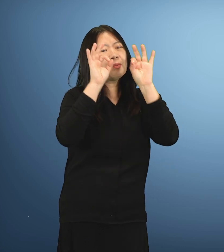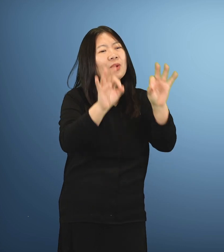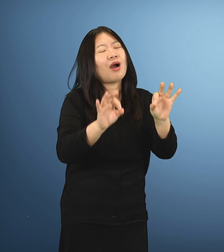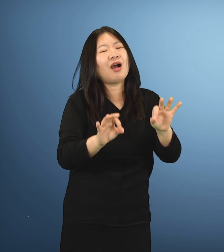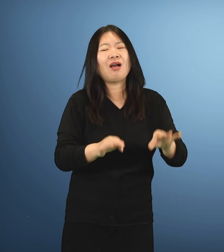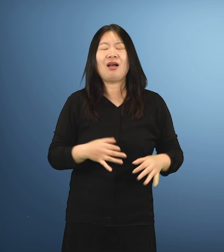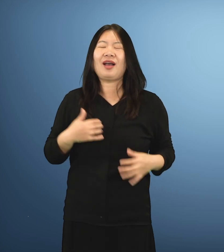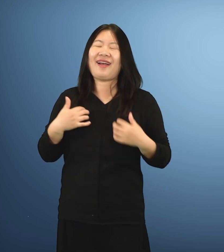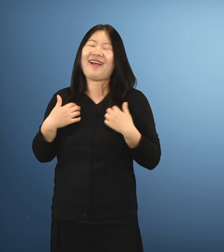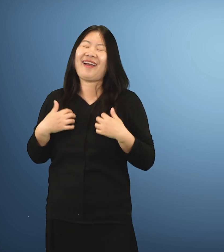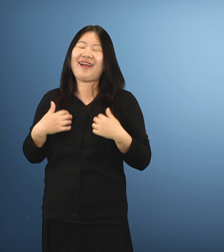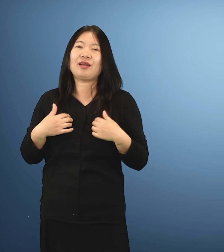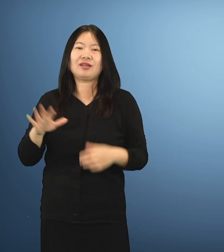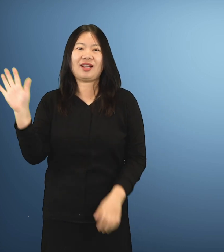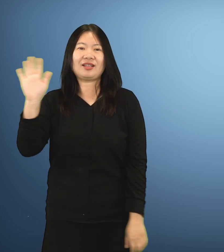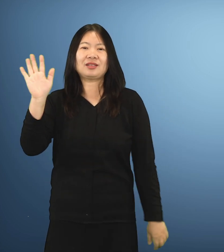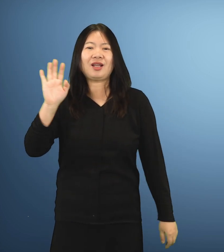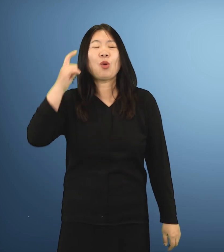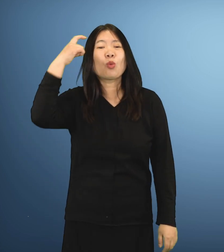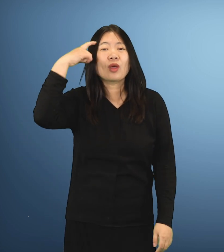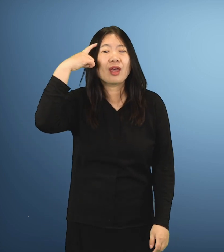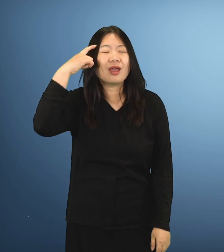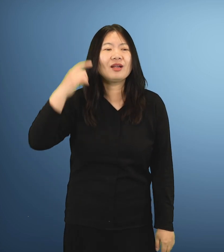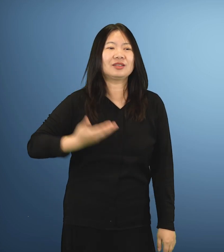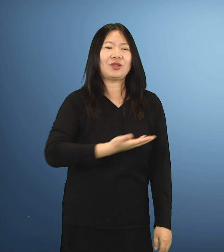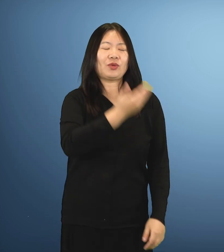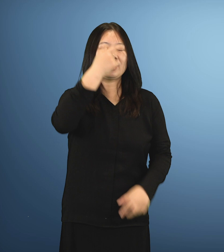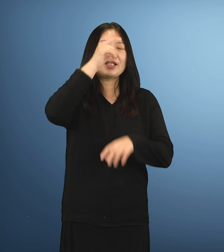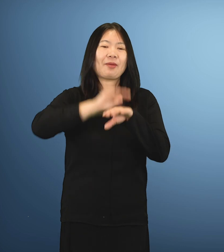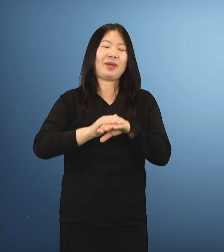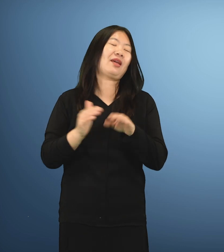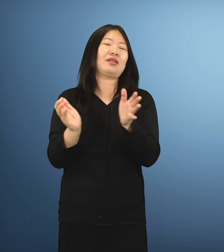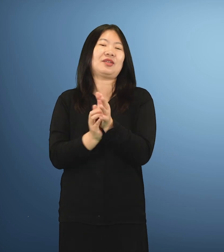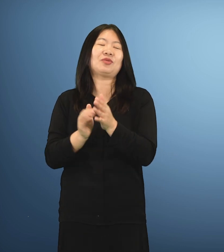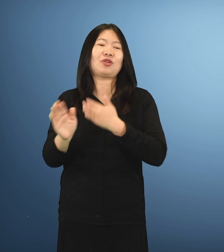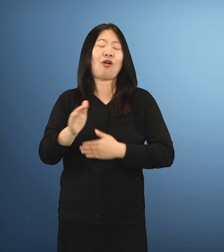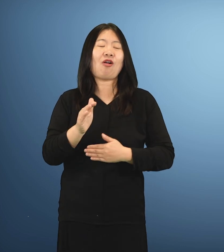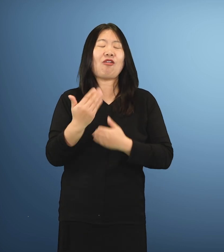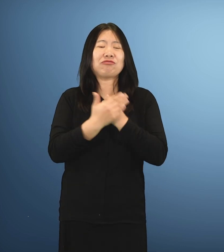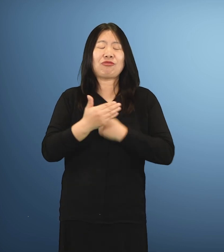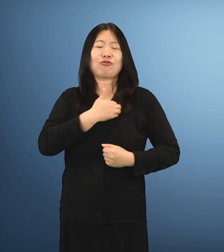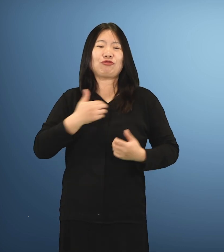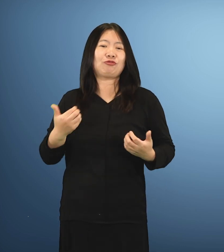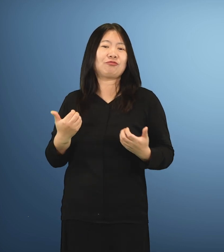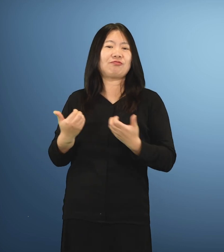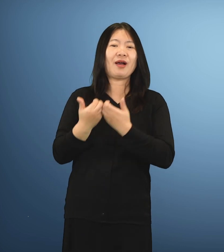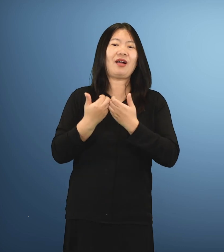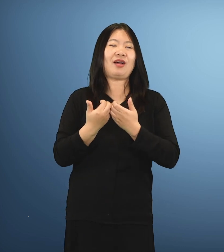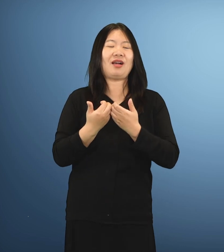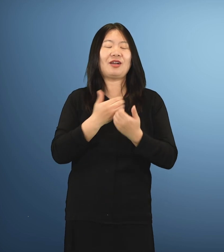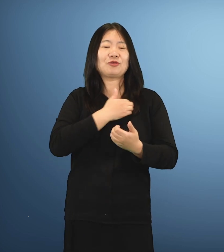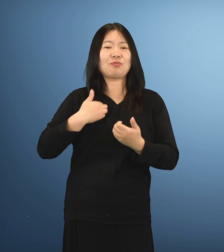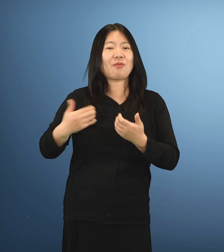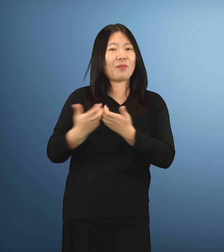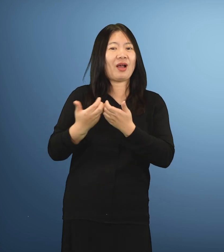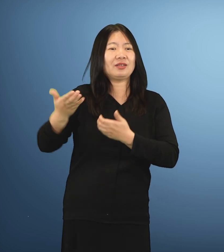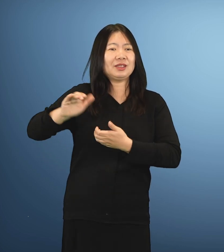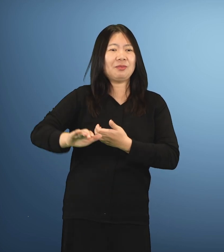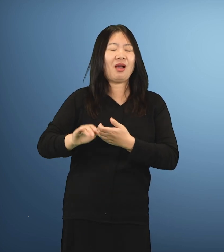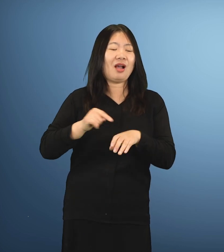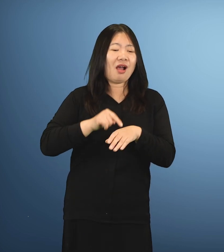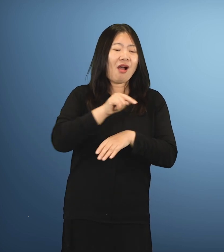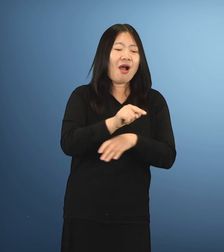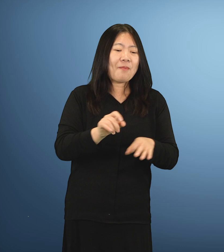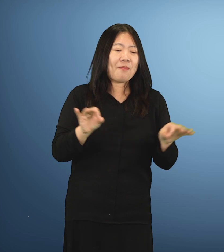저들이 또 저렇게 예배 드리고 충만해서 나가지만 당장 부딪혀야